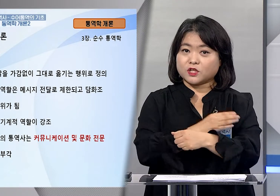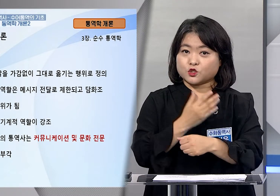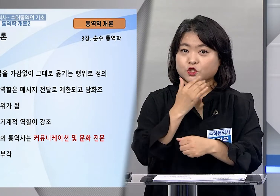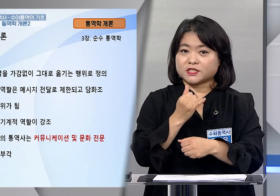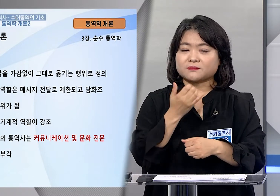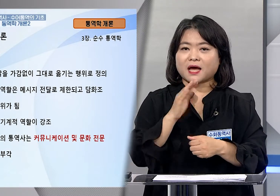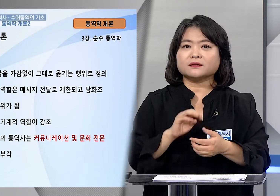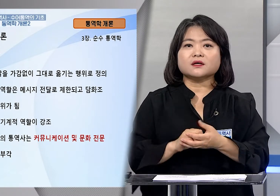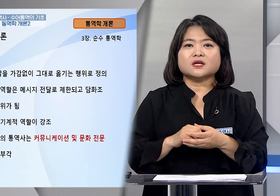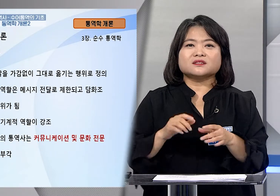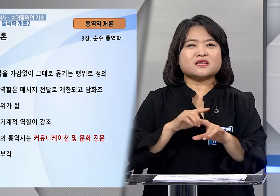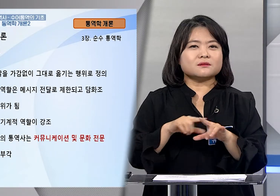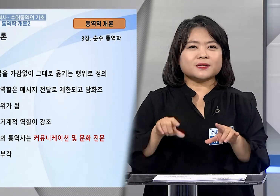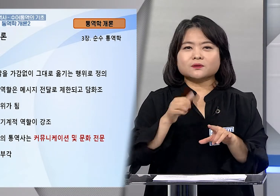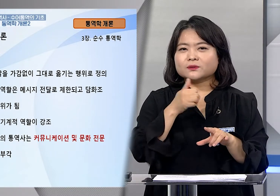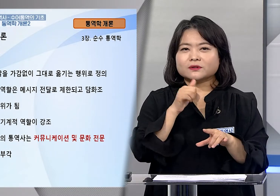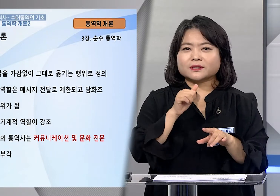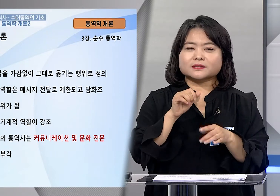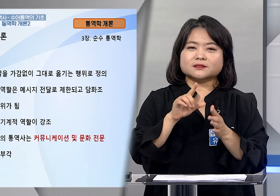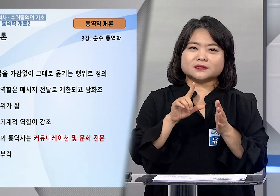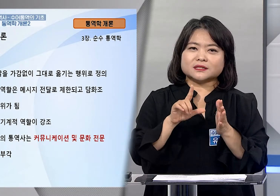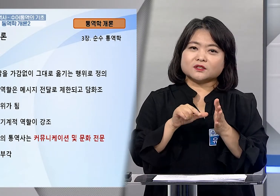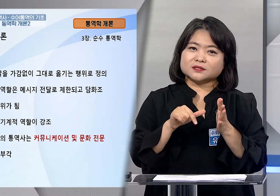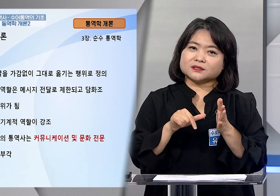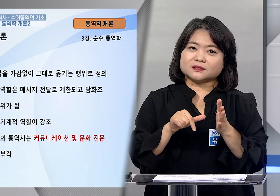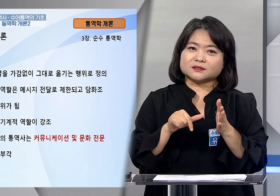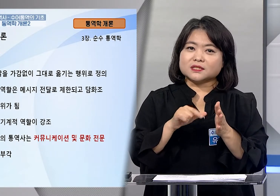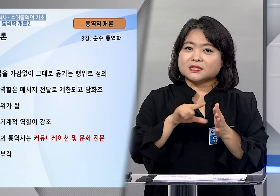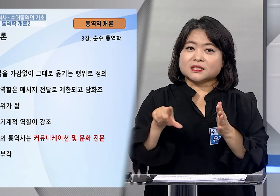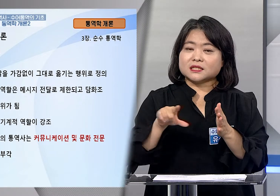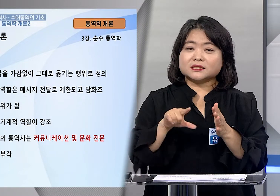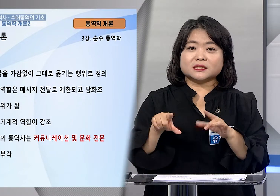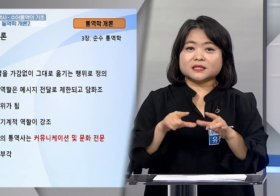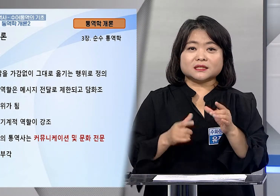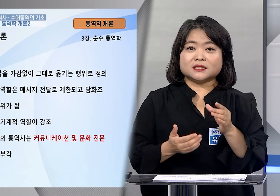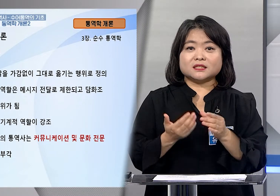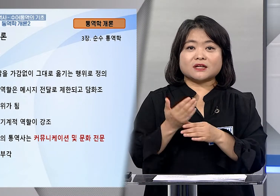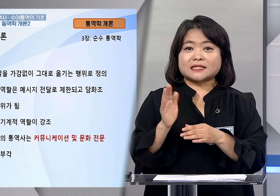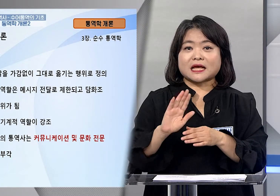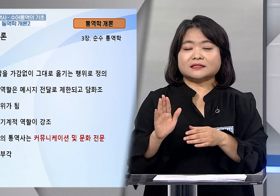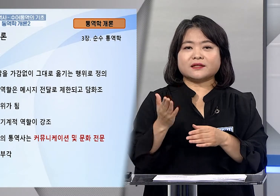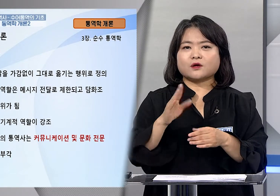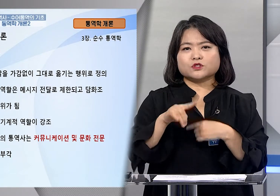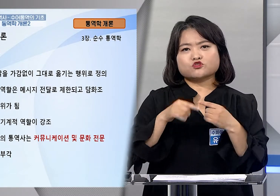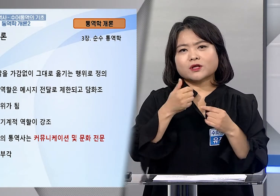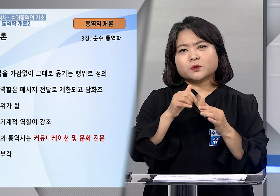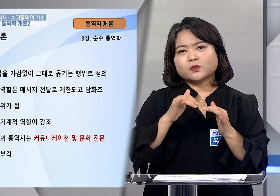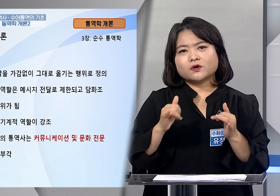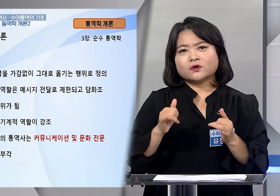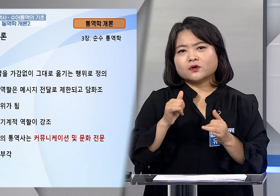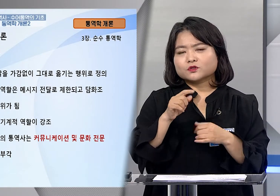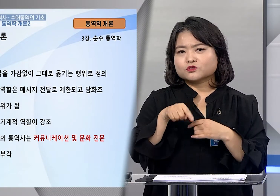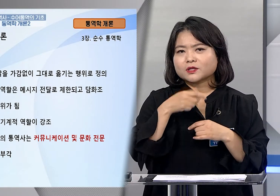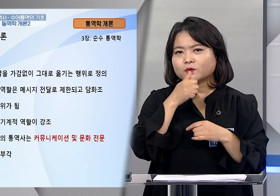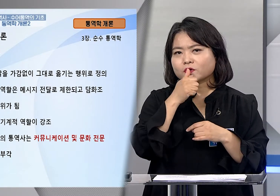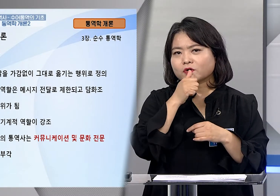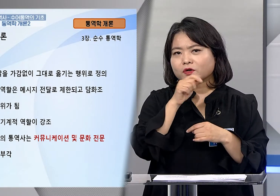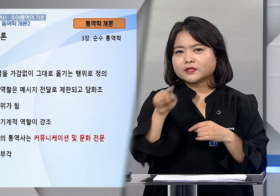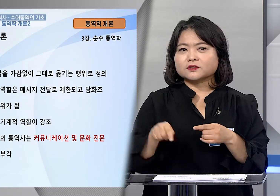될 수 있지만 그런데 일반 통역에서는 이런 일이 흔히 일어나지 않는데 우리 수아 통역에서는